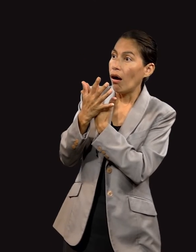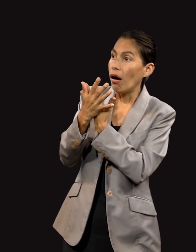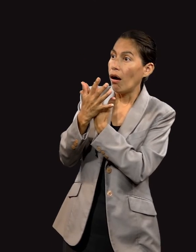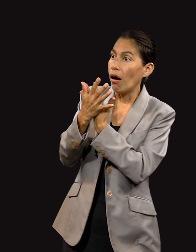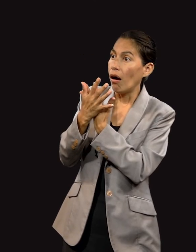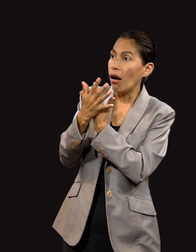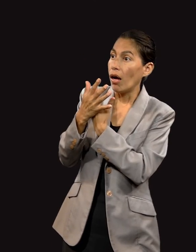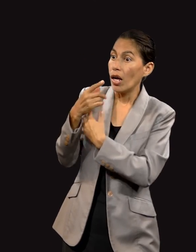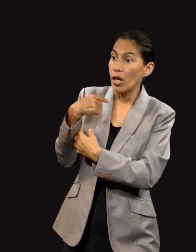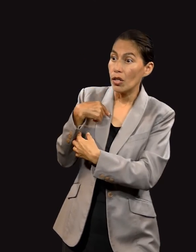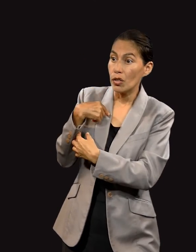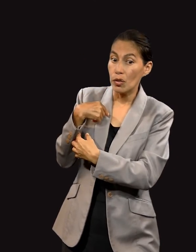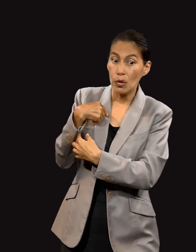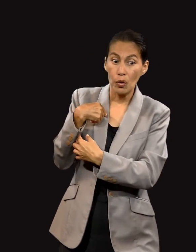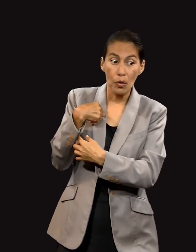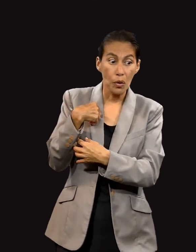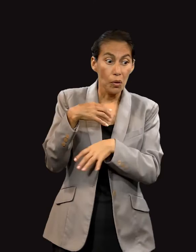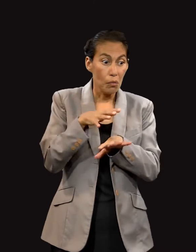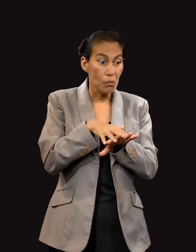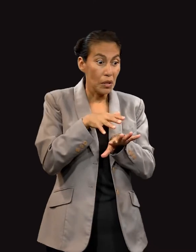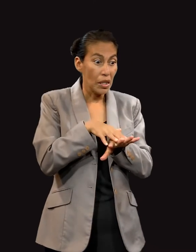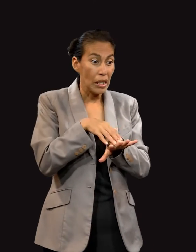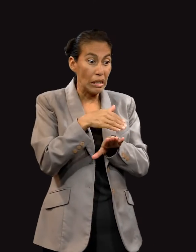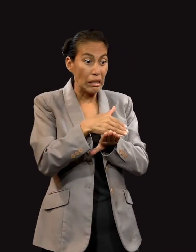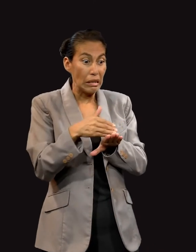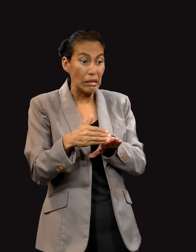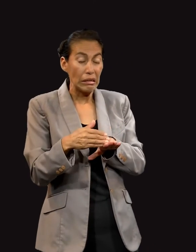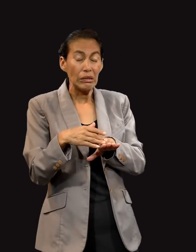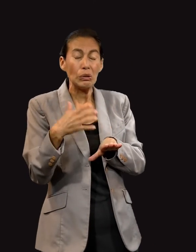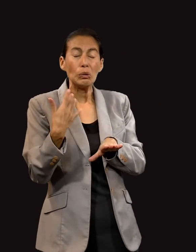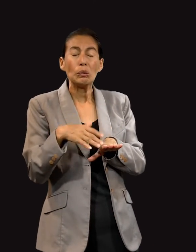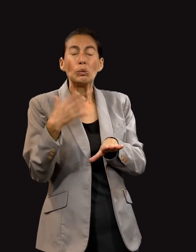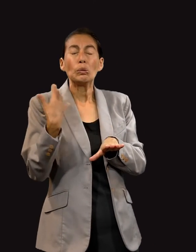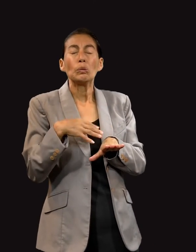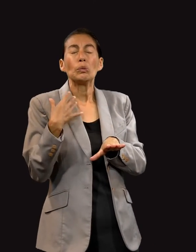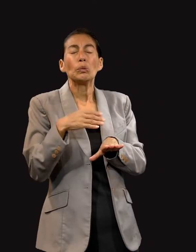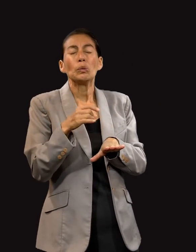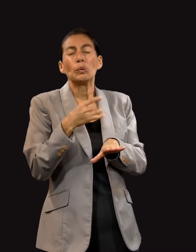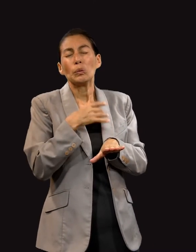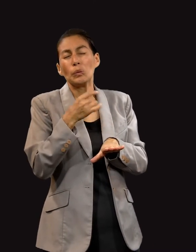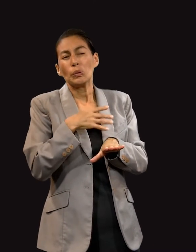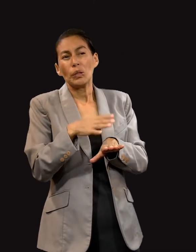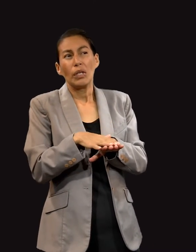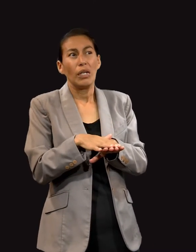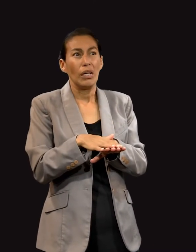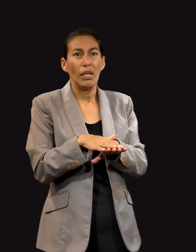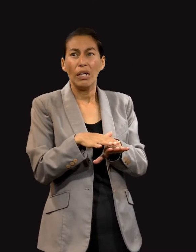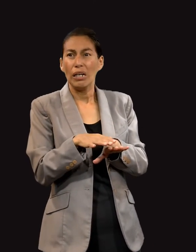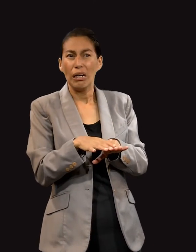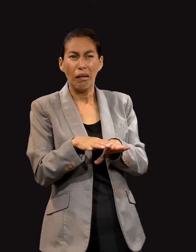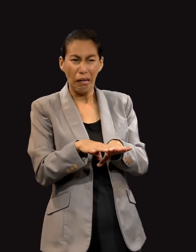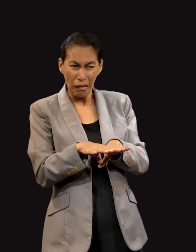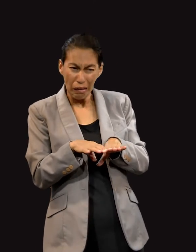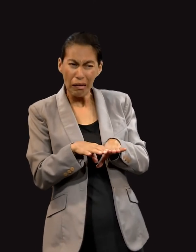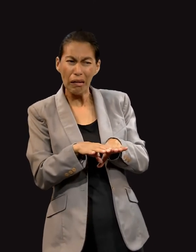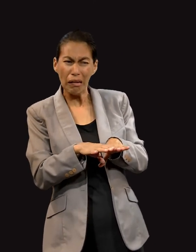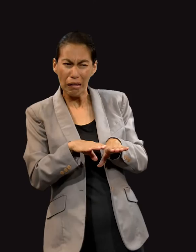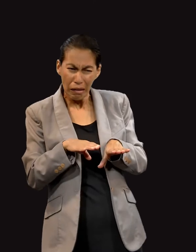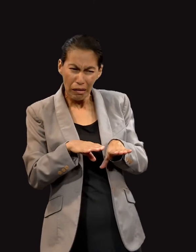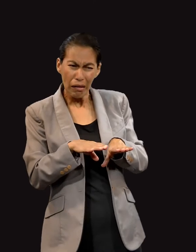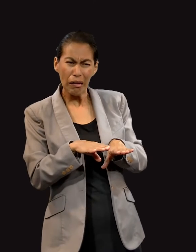muchacho se queda que no sabe qué hacer y no se mueve. Y yo con mis pies abajo que me estaban, pues, torturando la llanta.